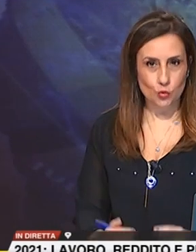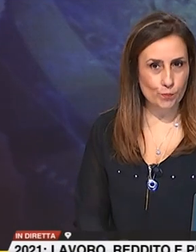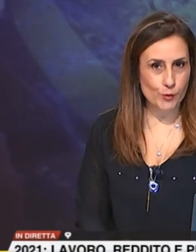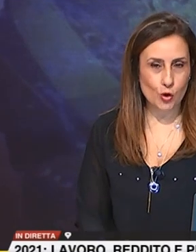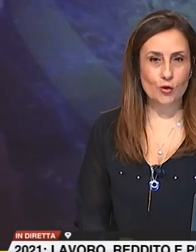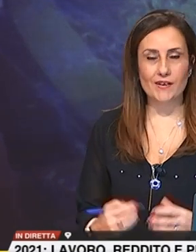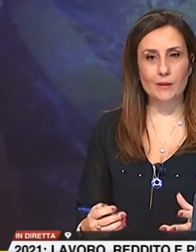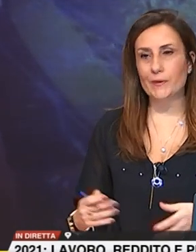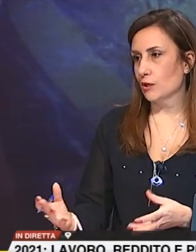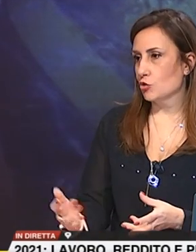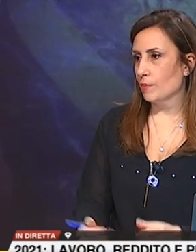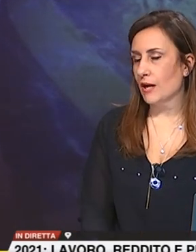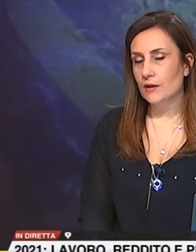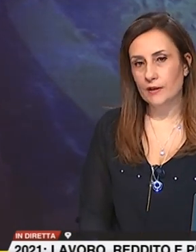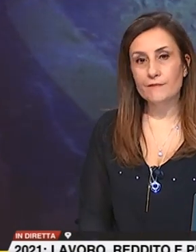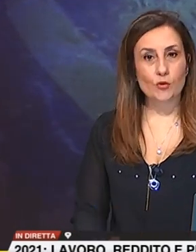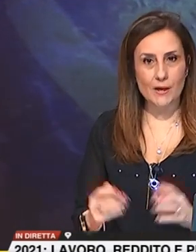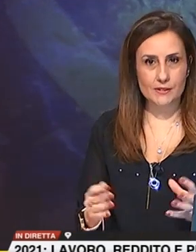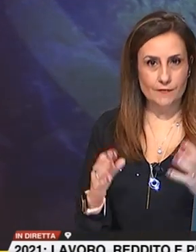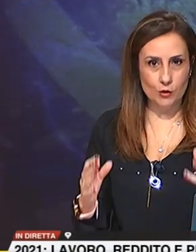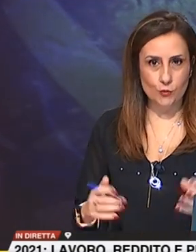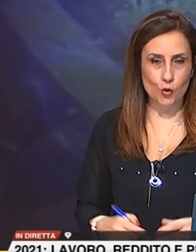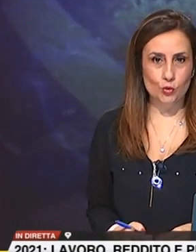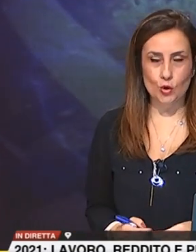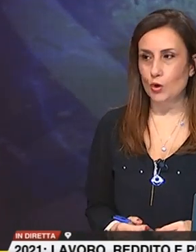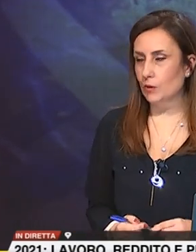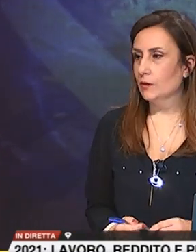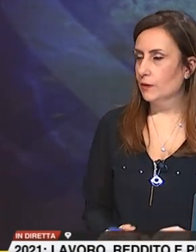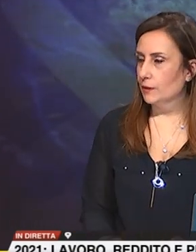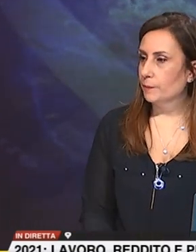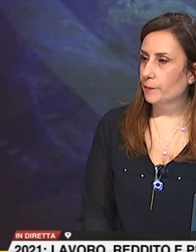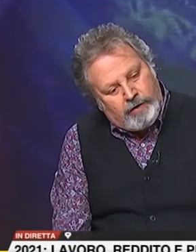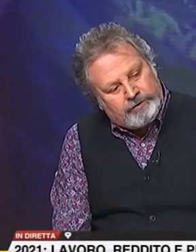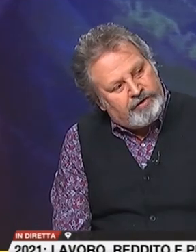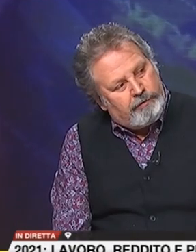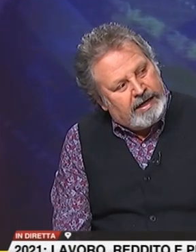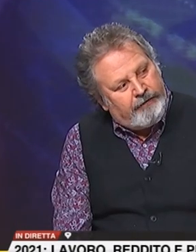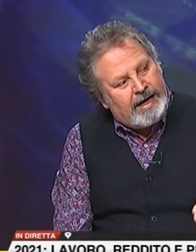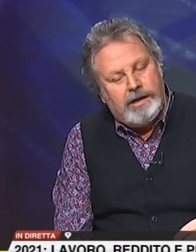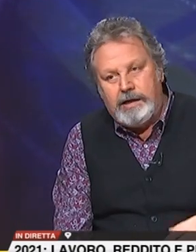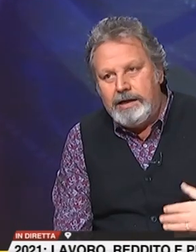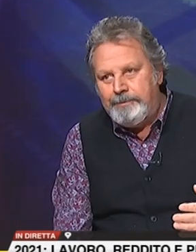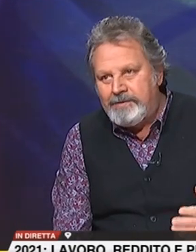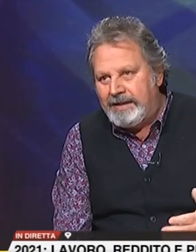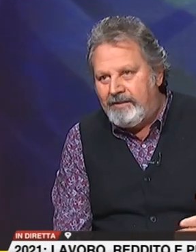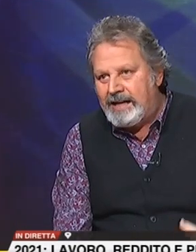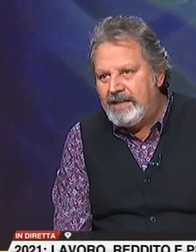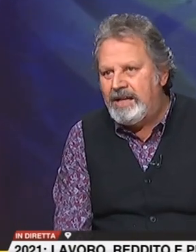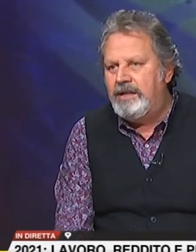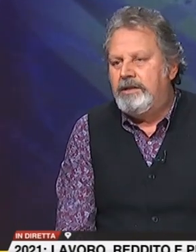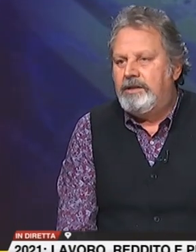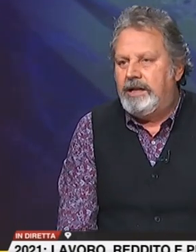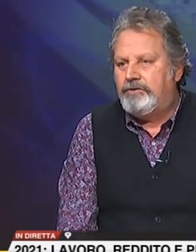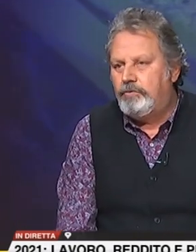nel dubbio. Vale la pena insomma informarsi fino in fondo. No, ma anche perché fino a 4-5 anni fa l'INPS mandava a